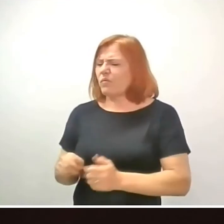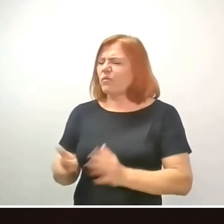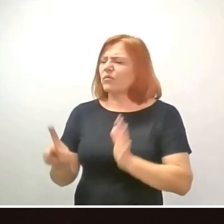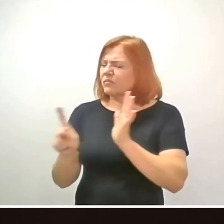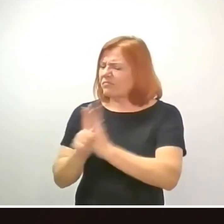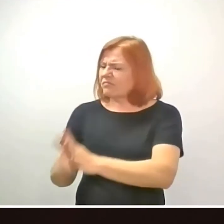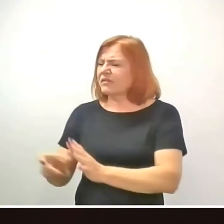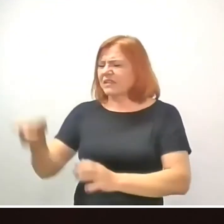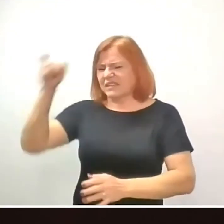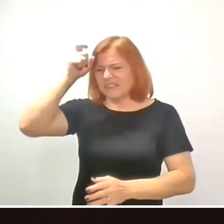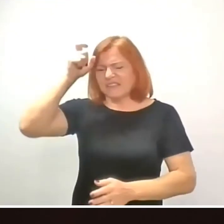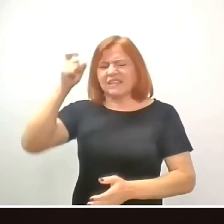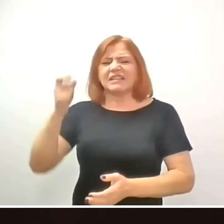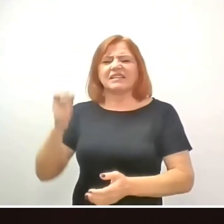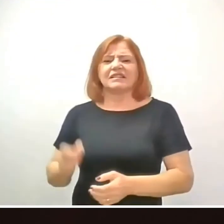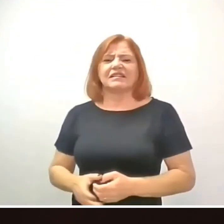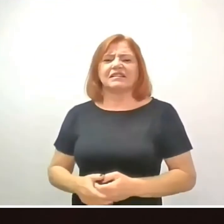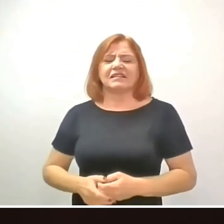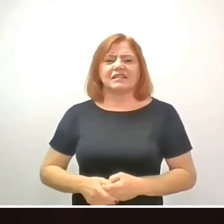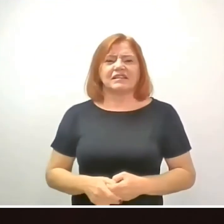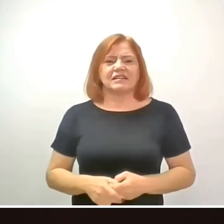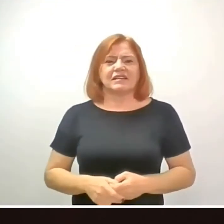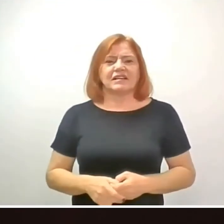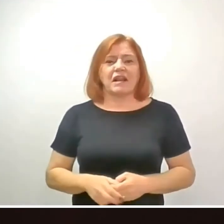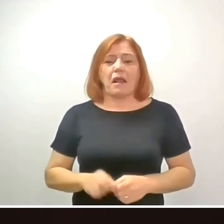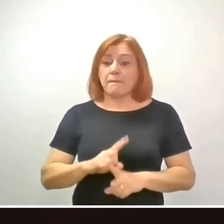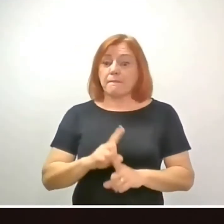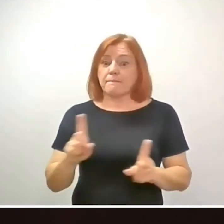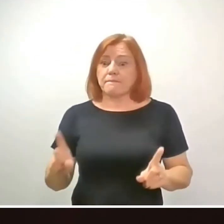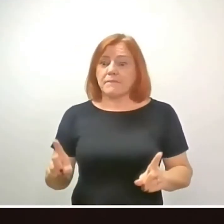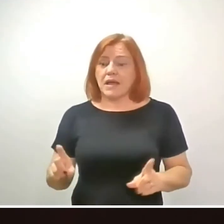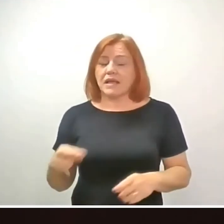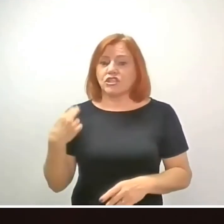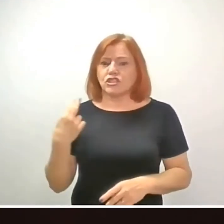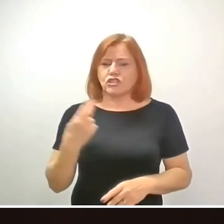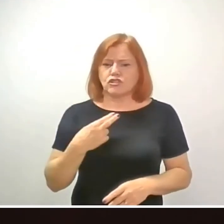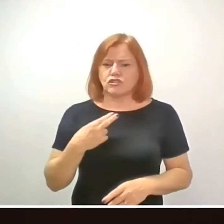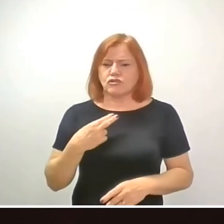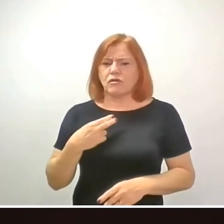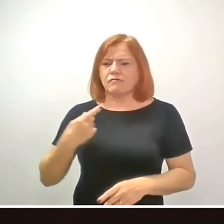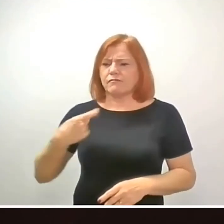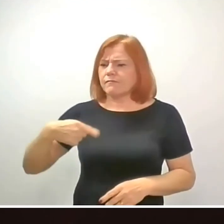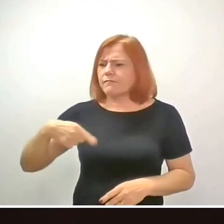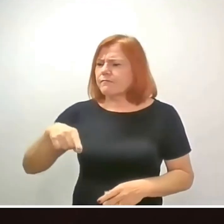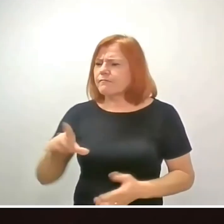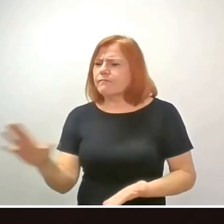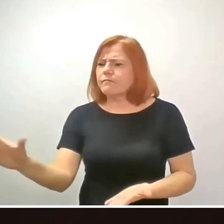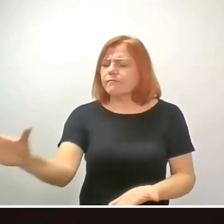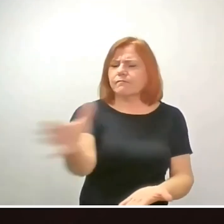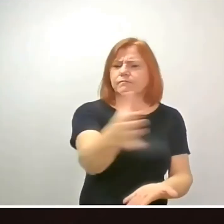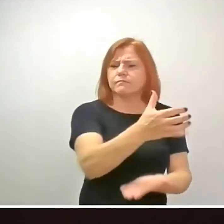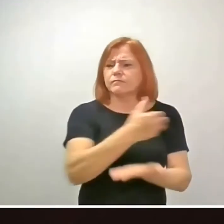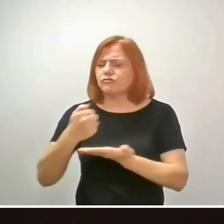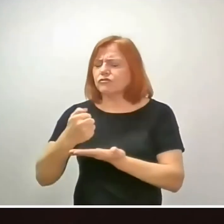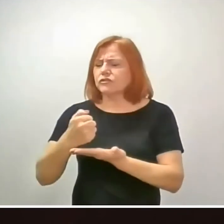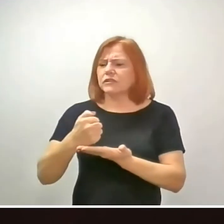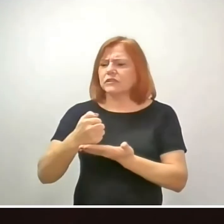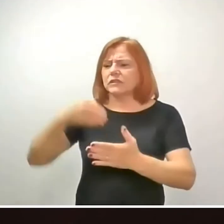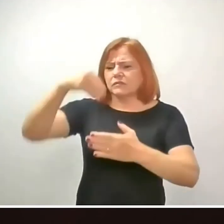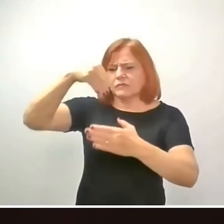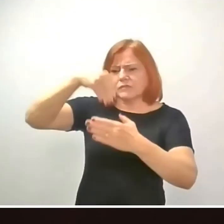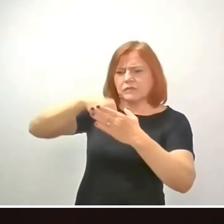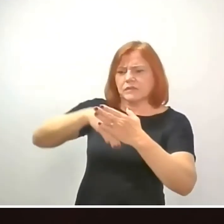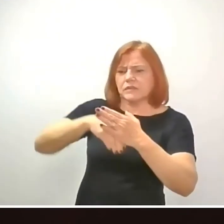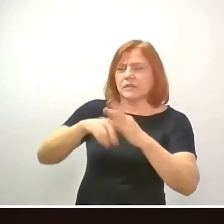desse mundo é dele. Mas, irmão, nós estamos sacando do mundo, vamos tirando do mundo as pessoas para o reino de Deus.